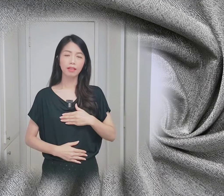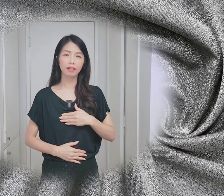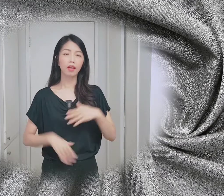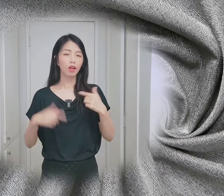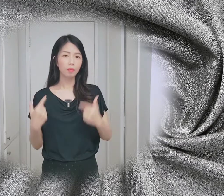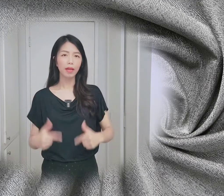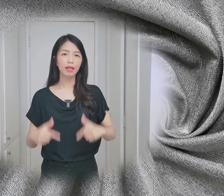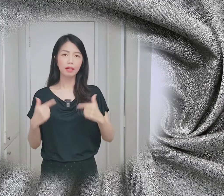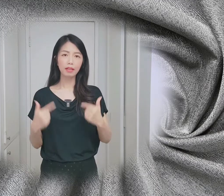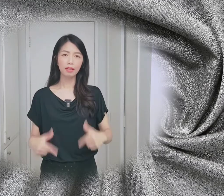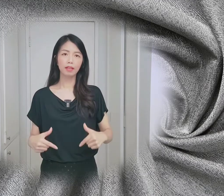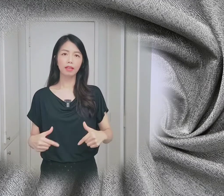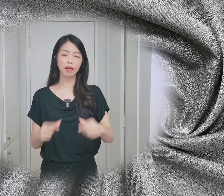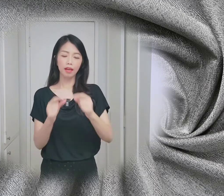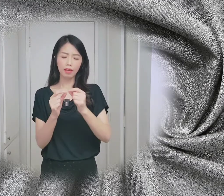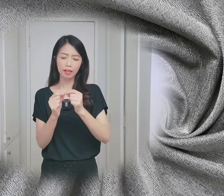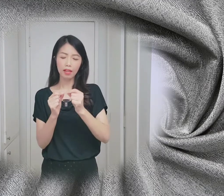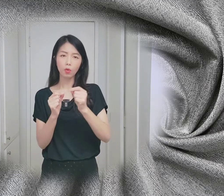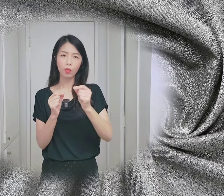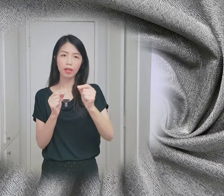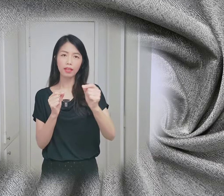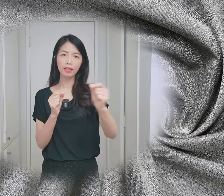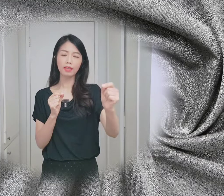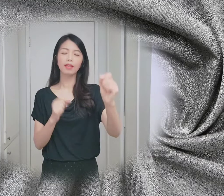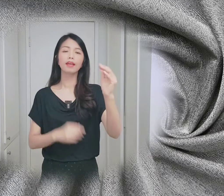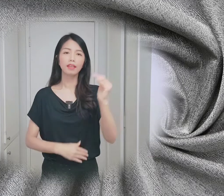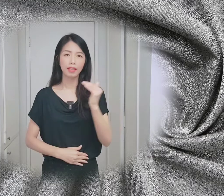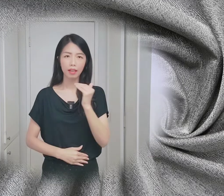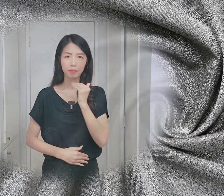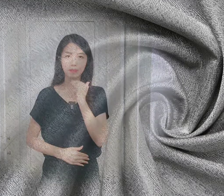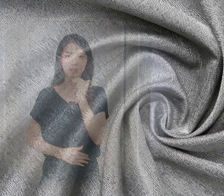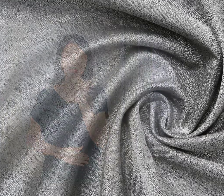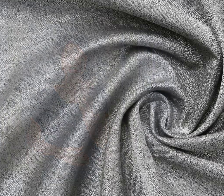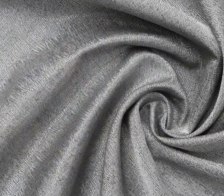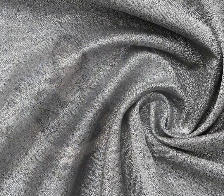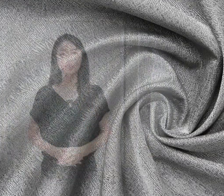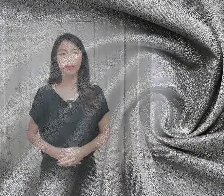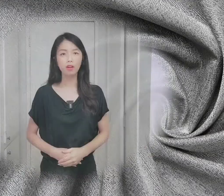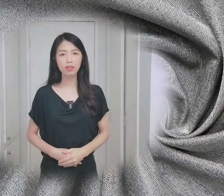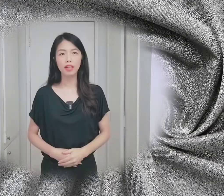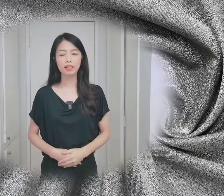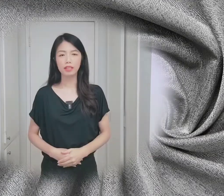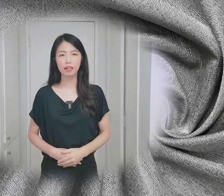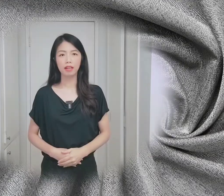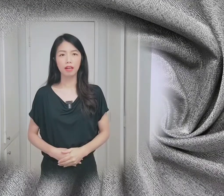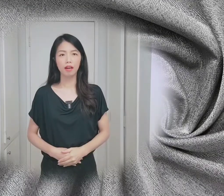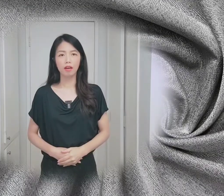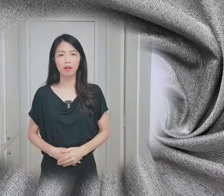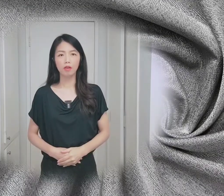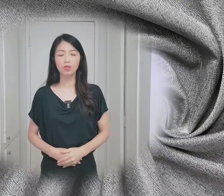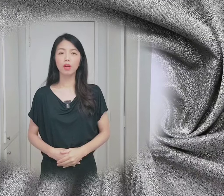나의 매일은 길고 긴 기다림. 주께서 지나시는